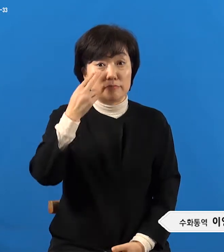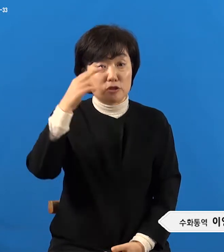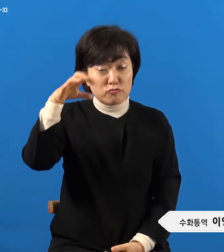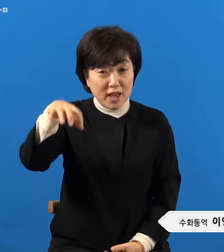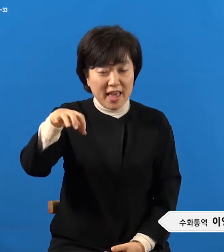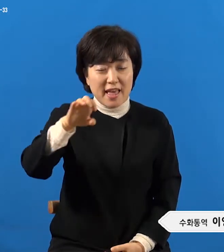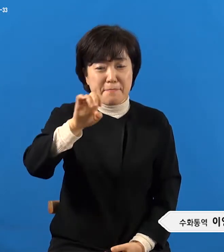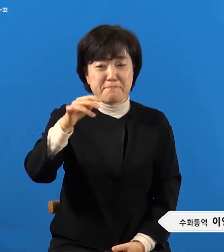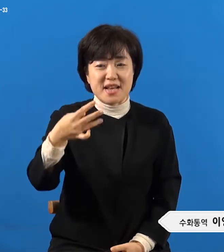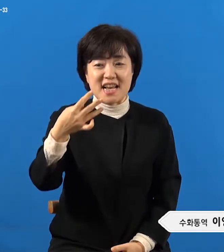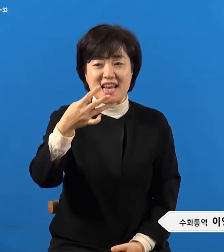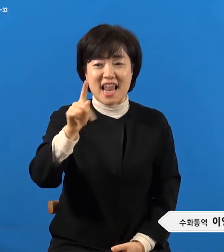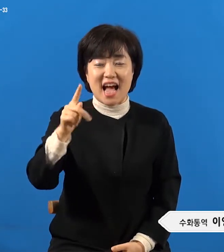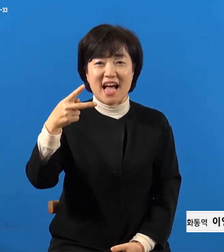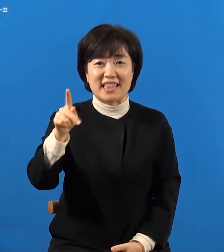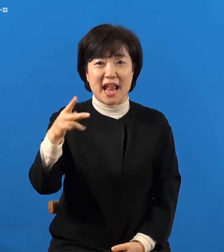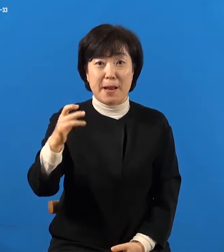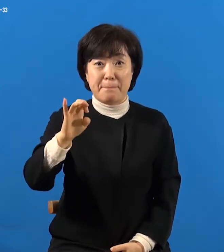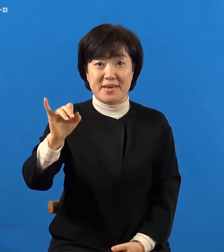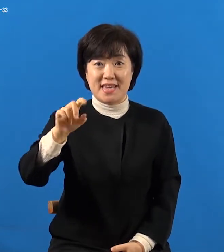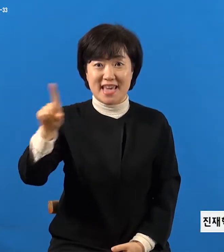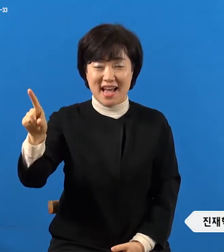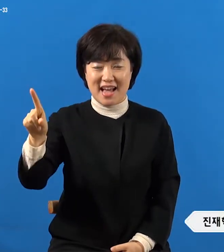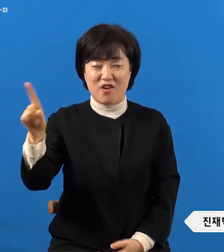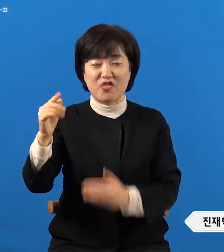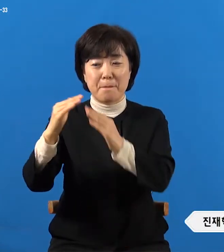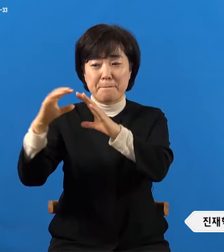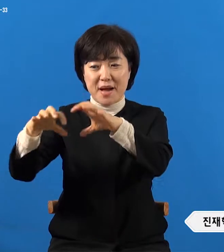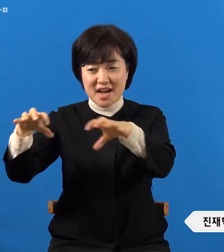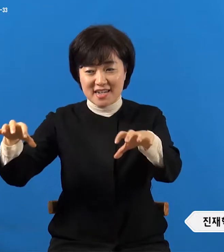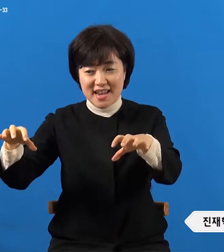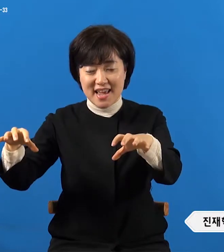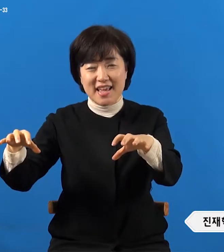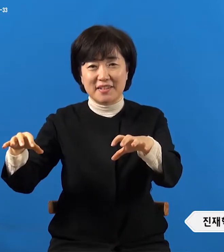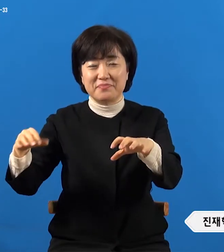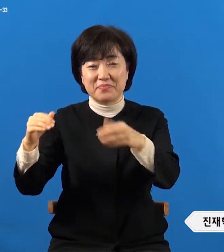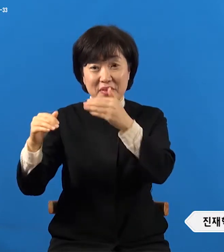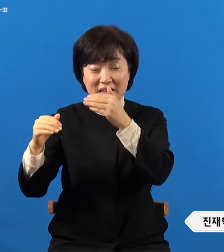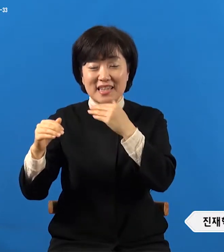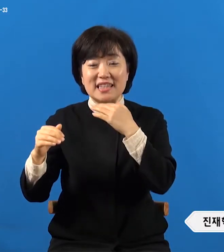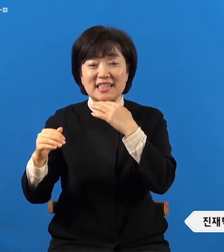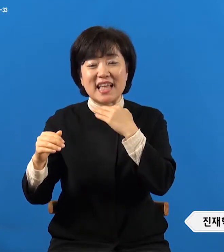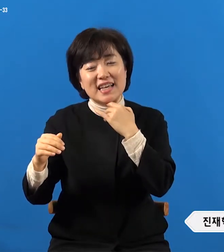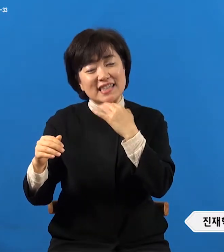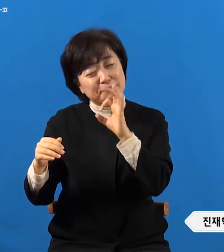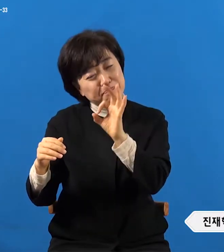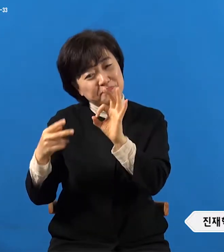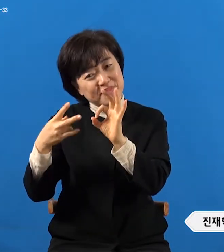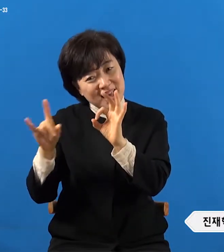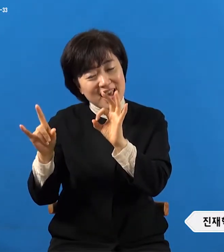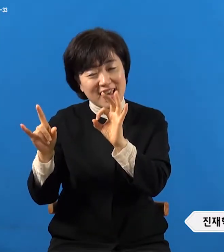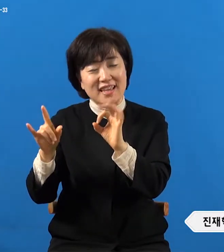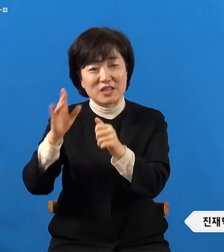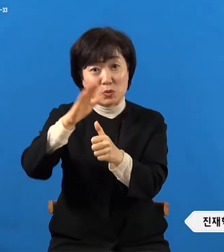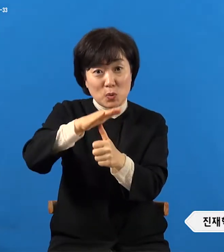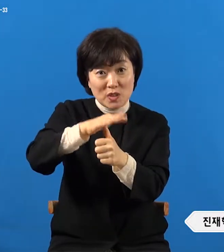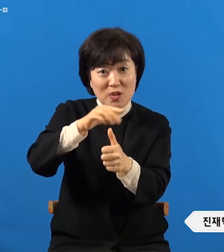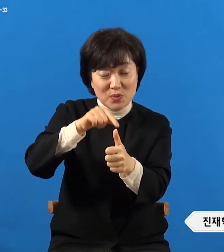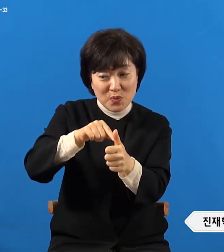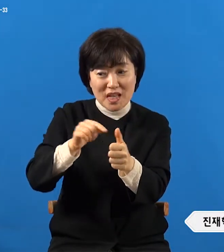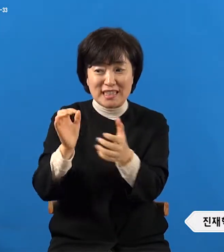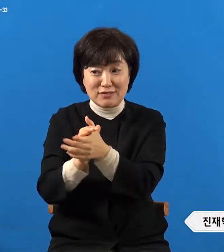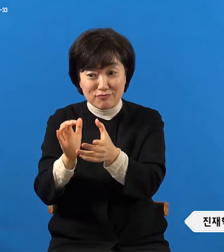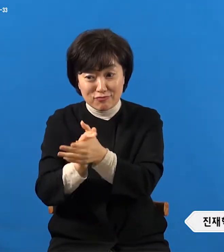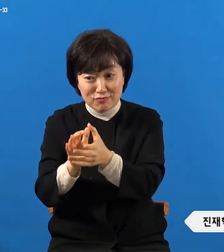미국의 필라델피아의 한 마을에서 10대 소년과 그의 친구들이 전혀 생각지 못했던